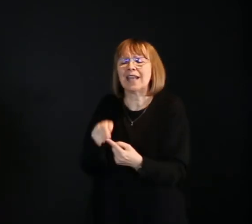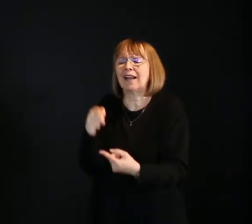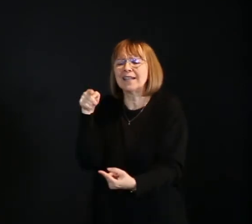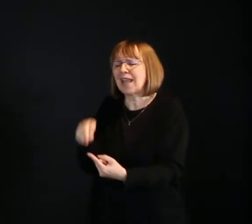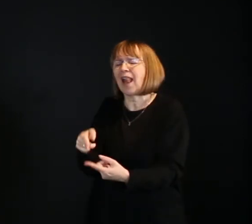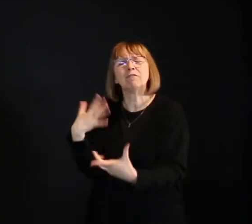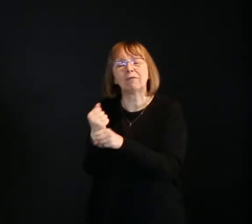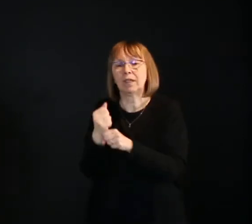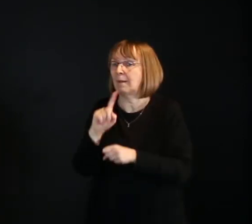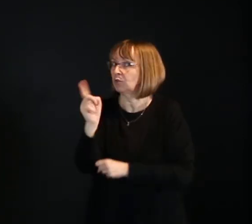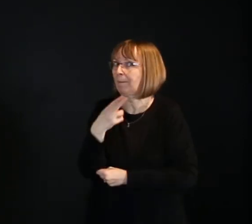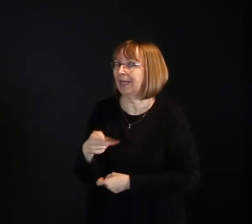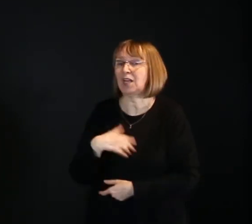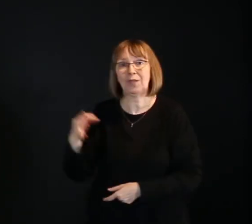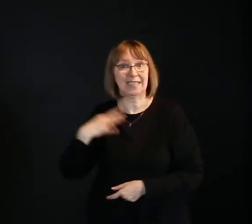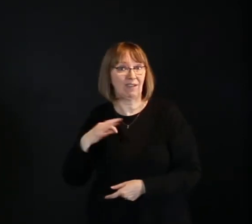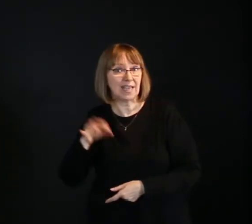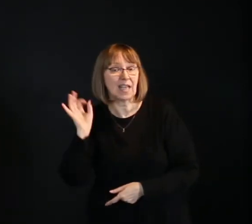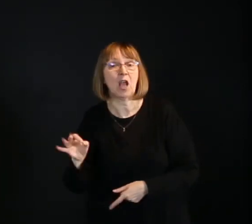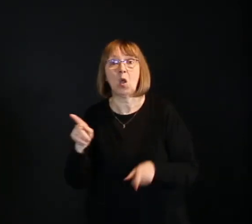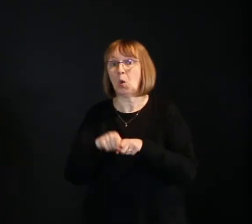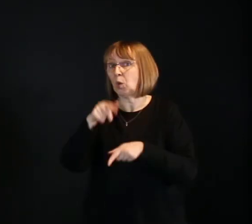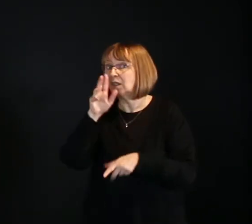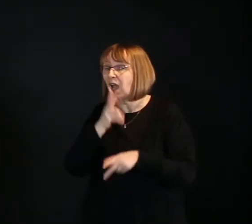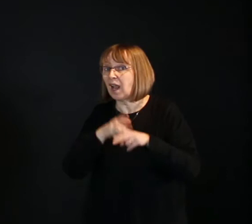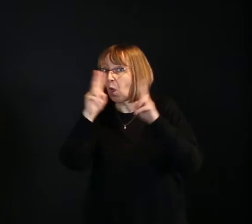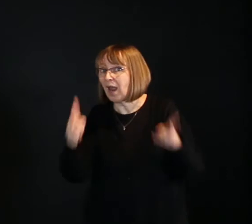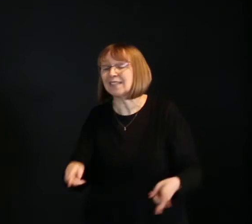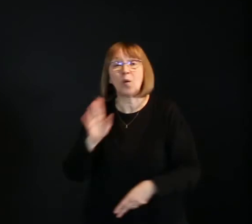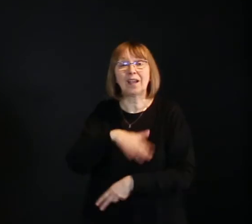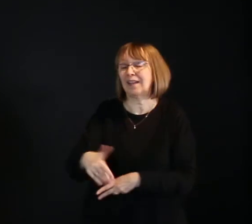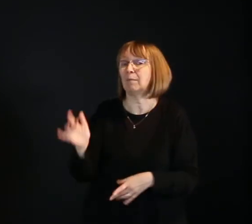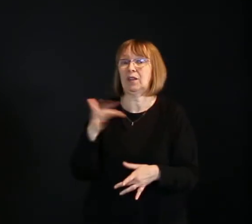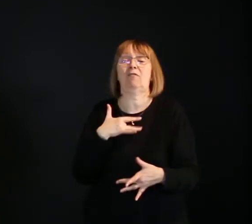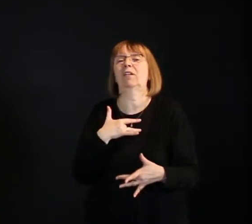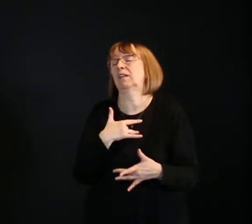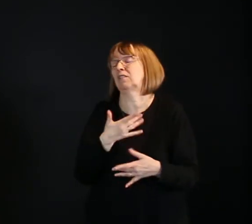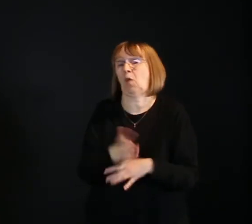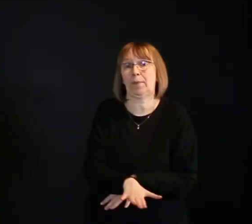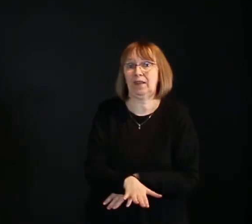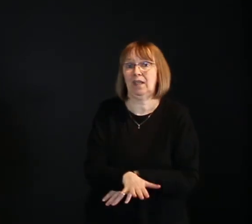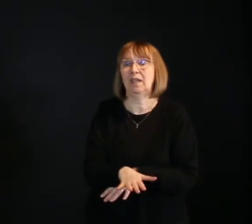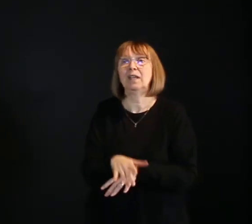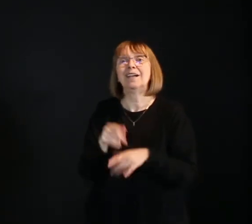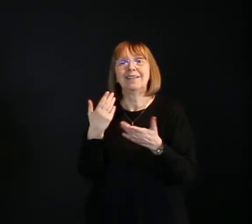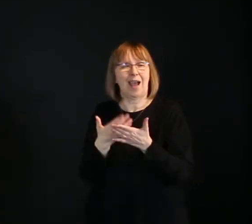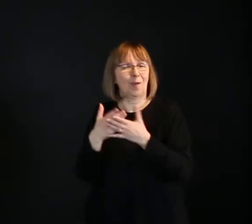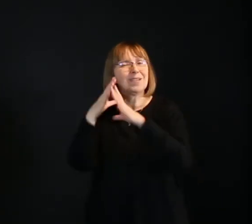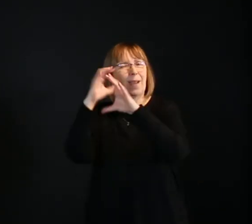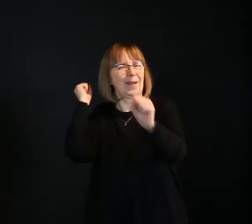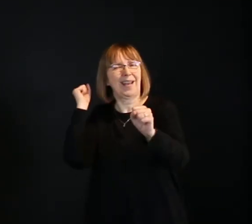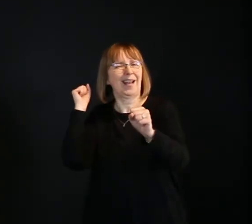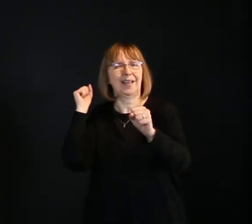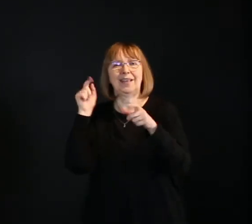natürlich auch Zivilisten, Krankenhäuser und Kinder getroffen, weshalb die Zeppeline und die